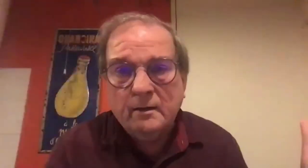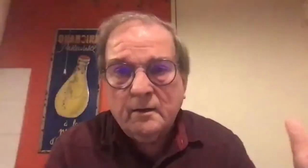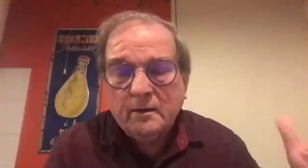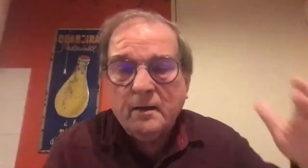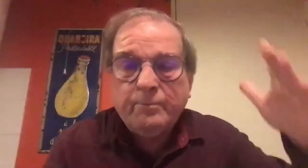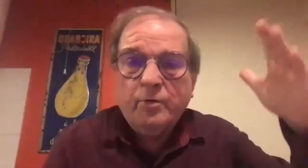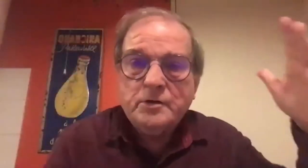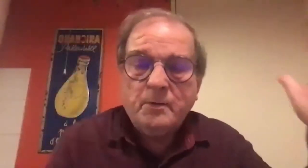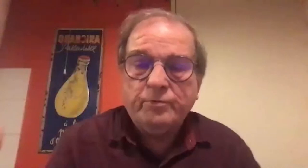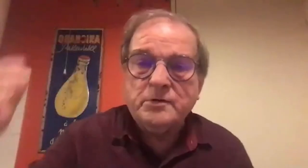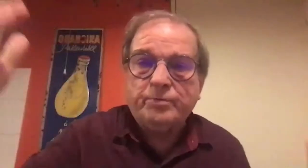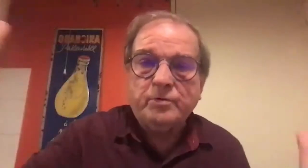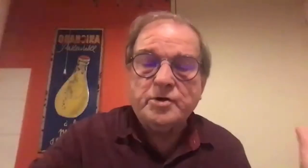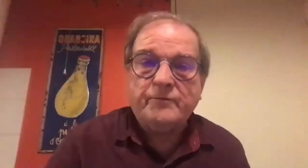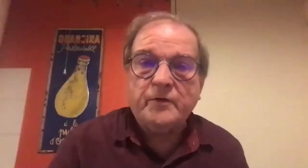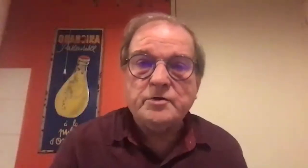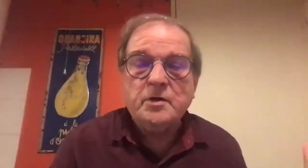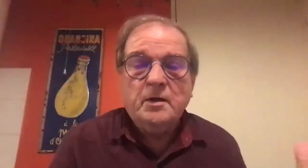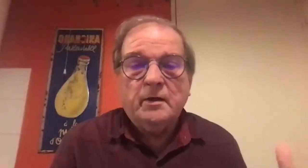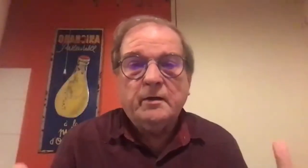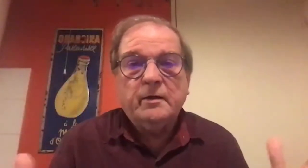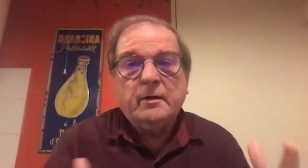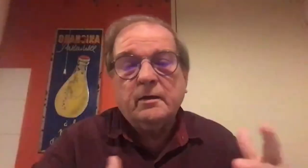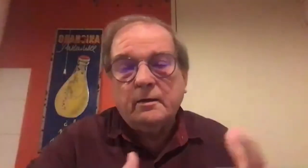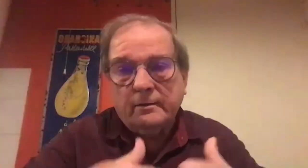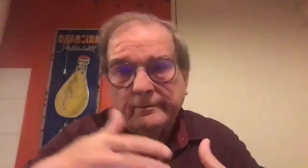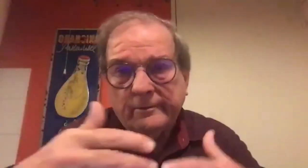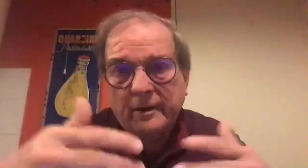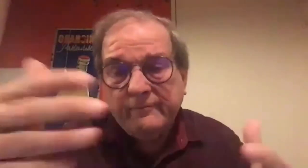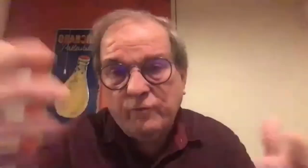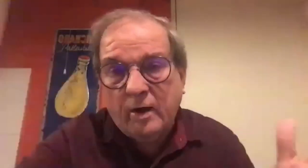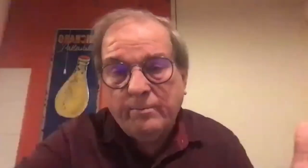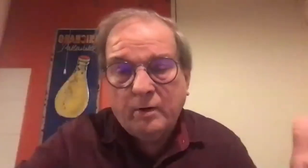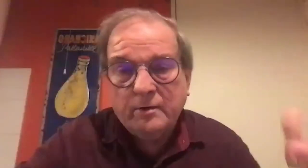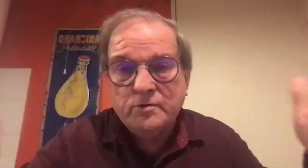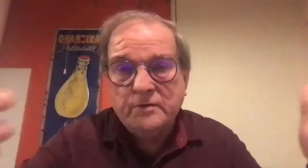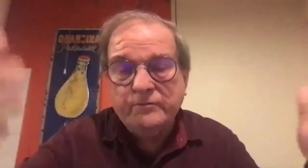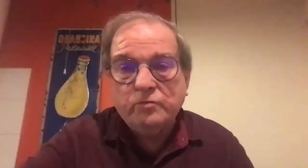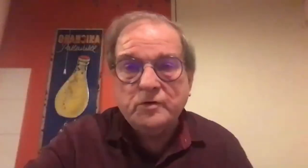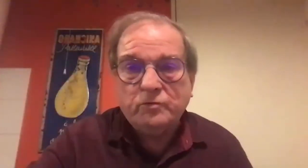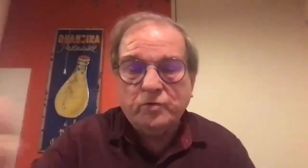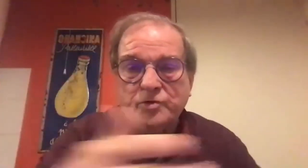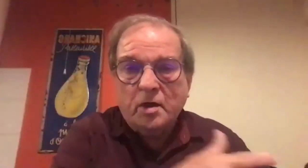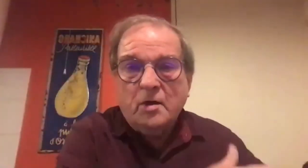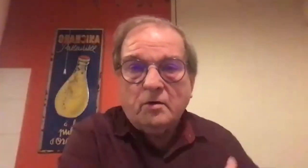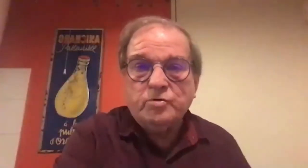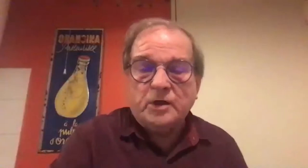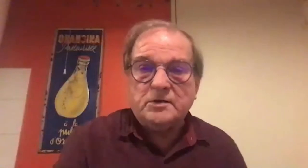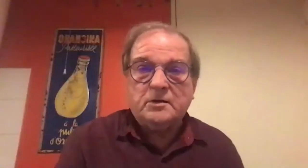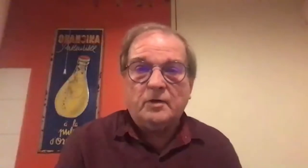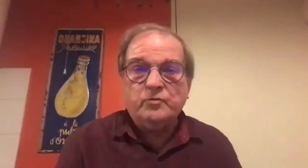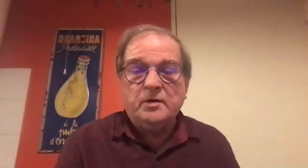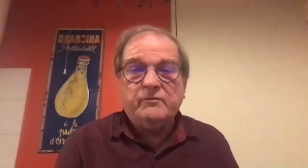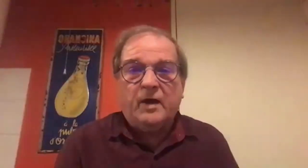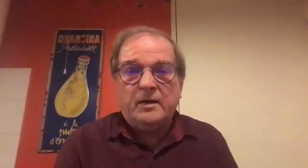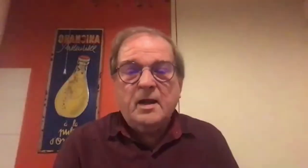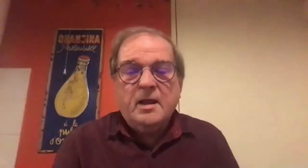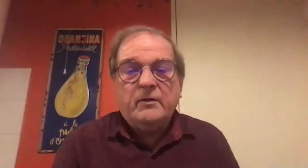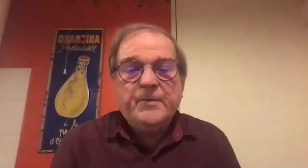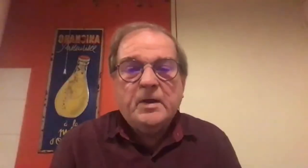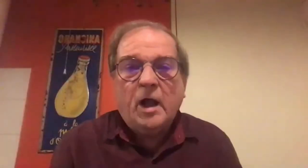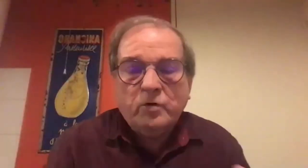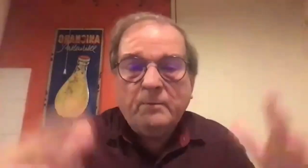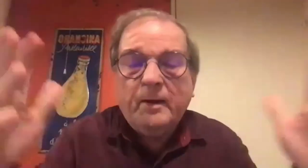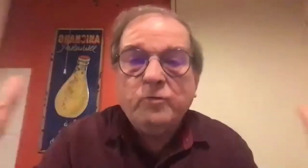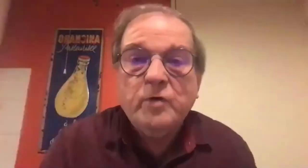barulheira que depois a polícia política fez e que levou a reboque, inclusive, alguns autores, como já citado William Vack,